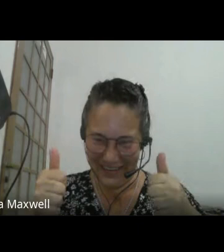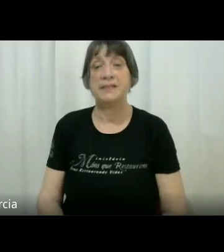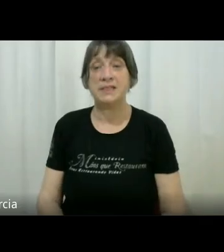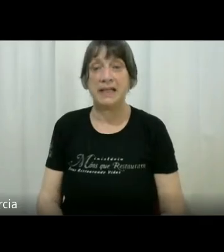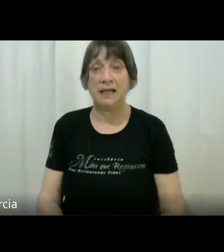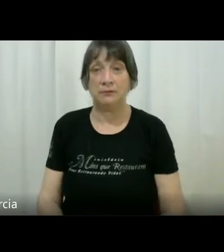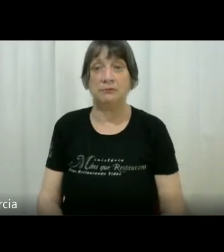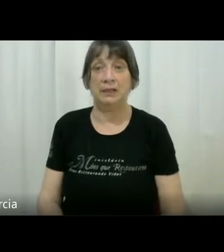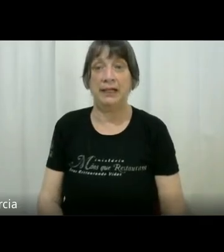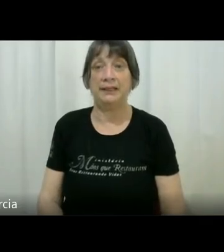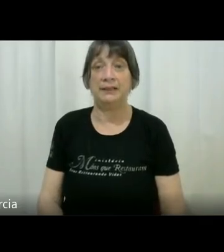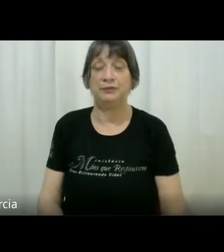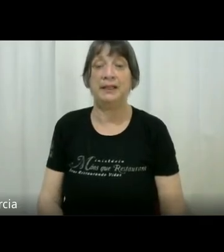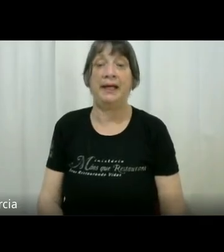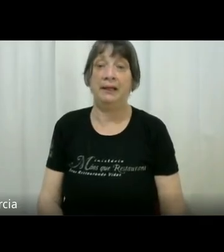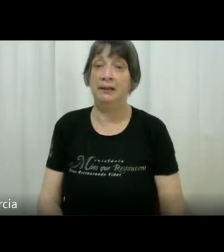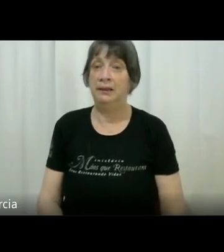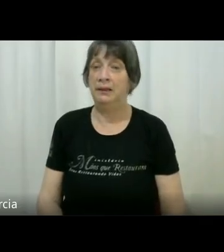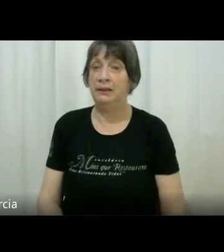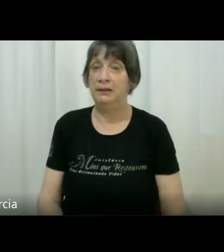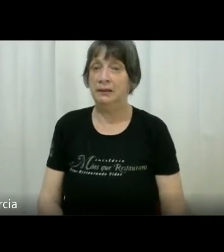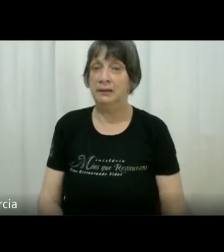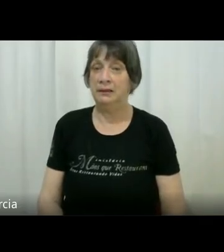Uma roupa de saco. Aí